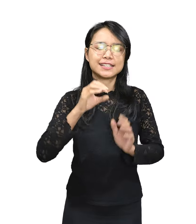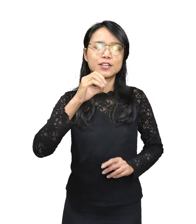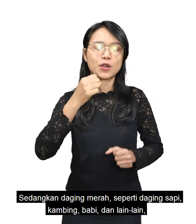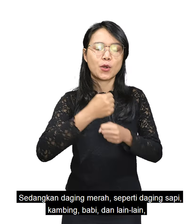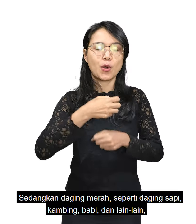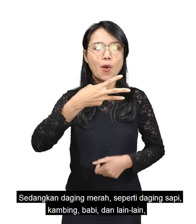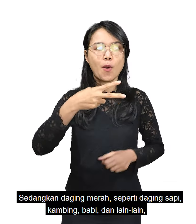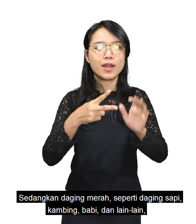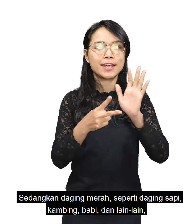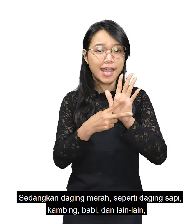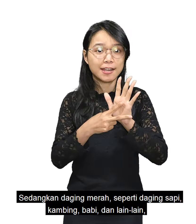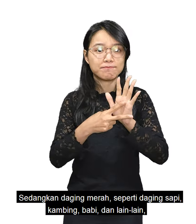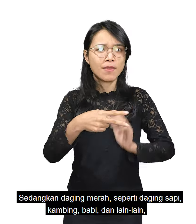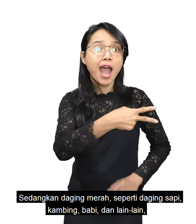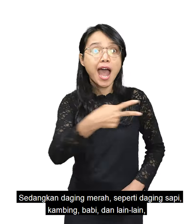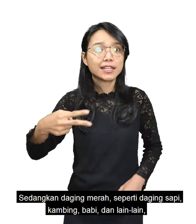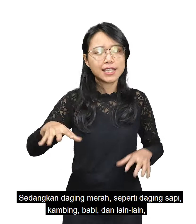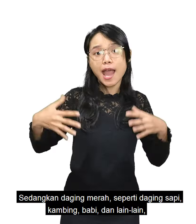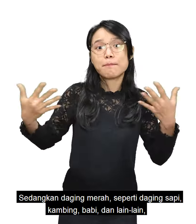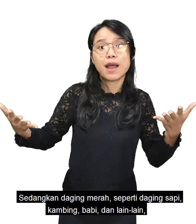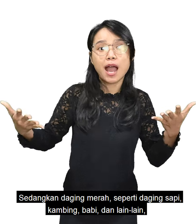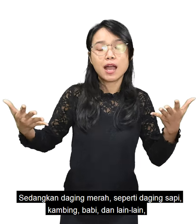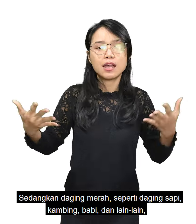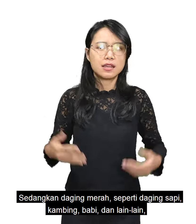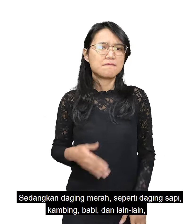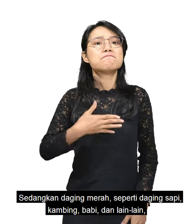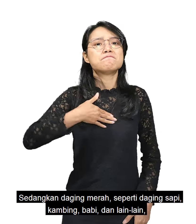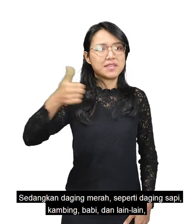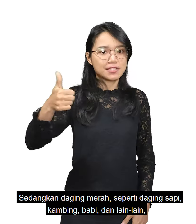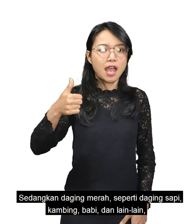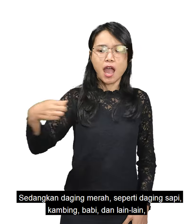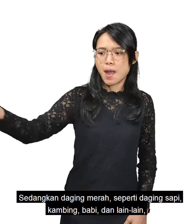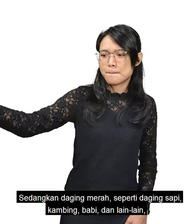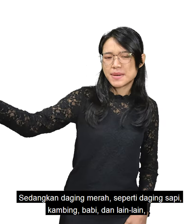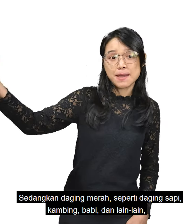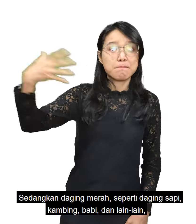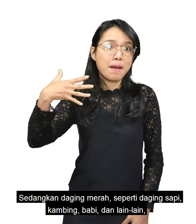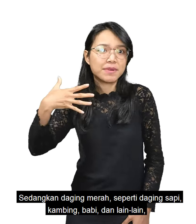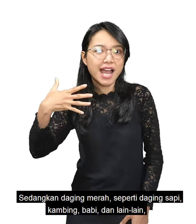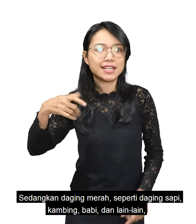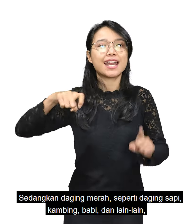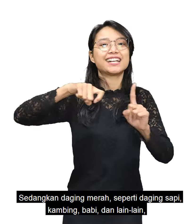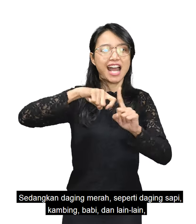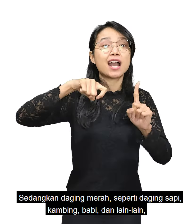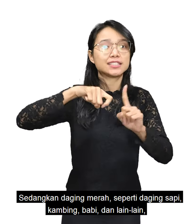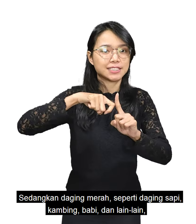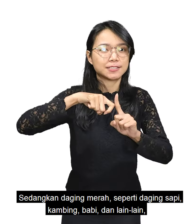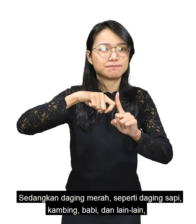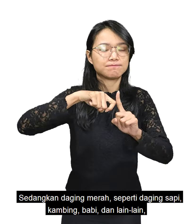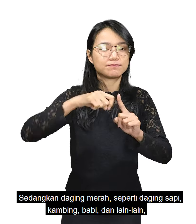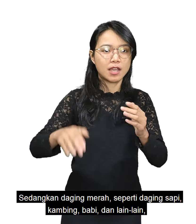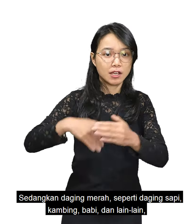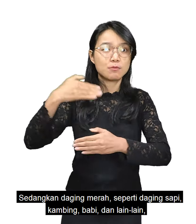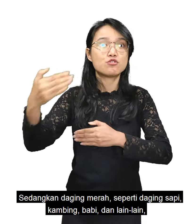kanker sedangkan daging merah seperti daging sapi kambing babi dan